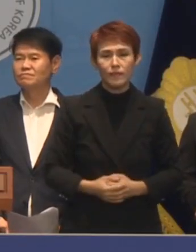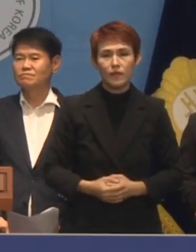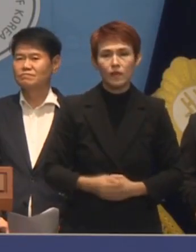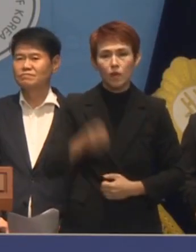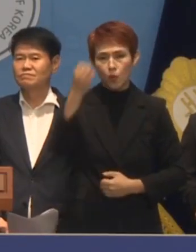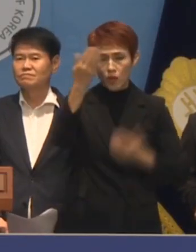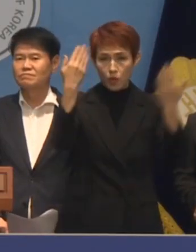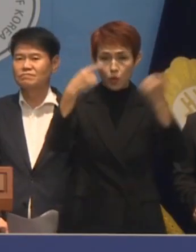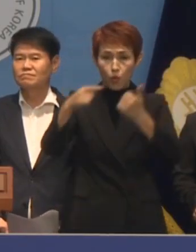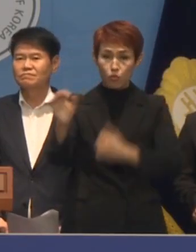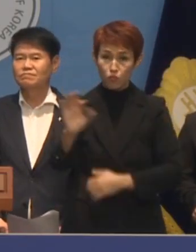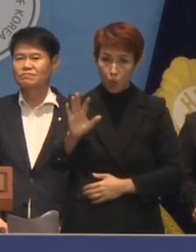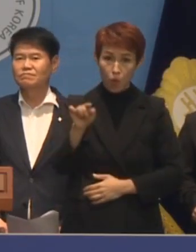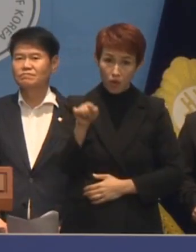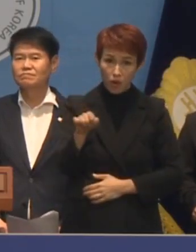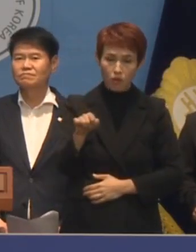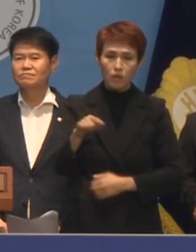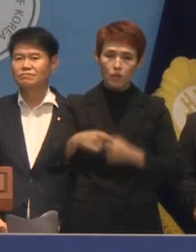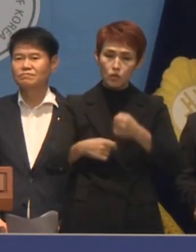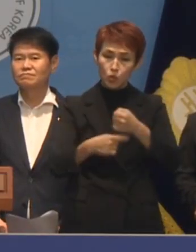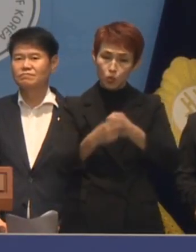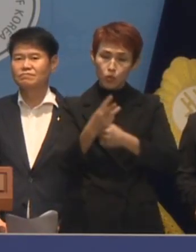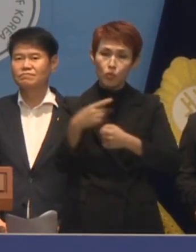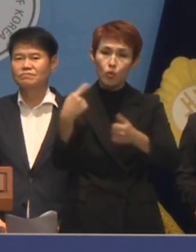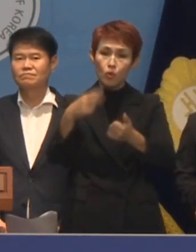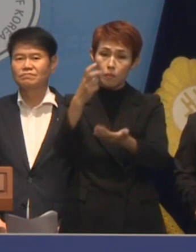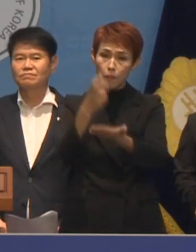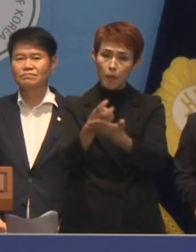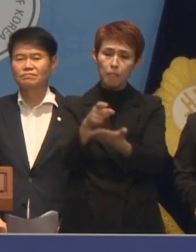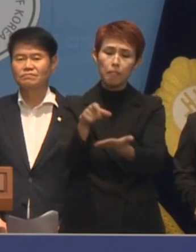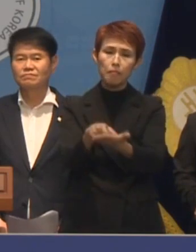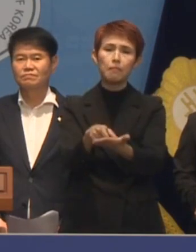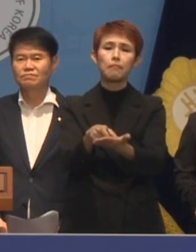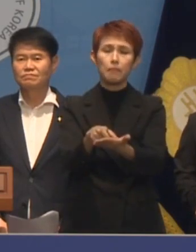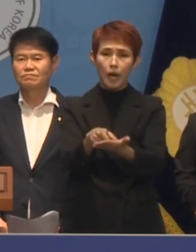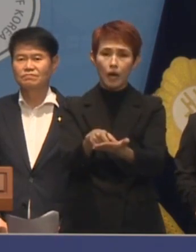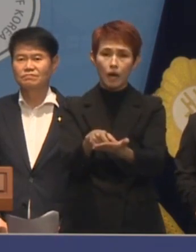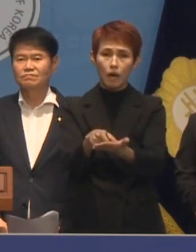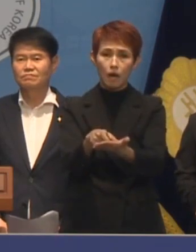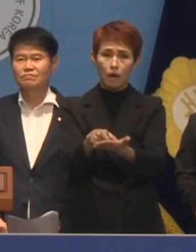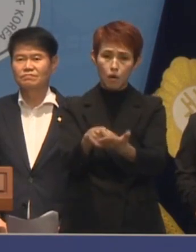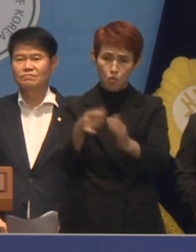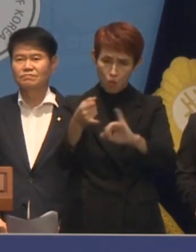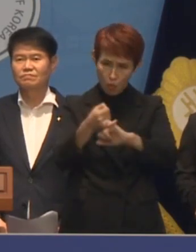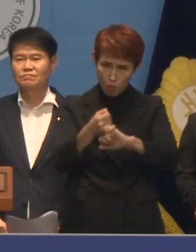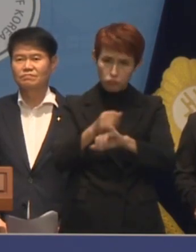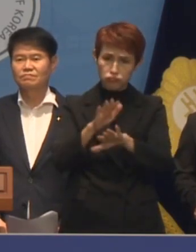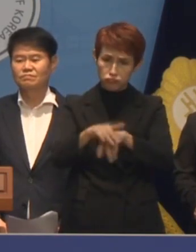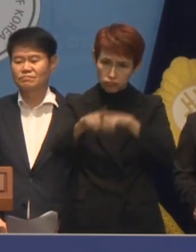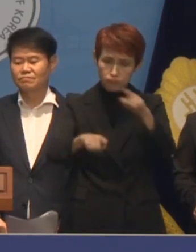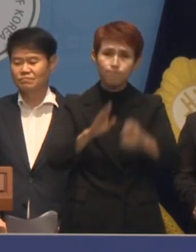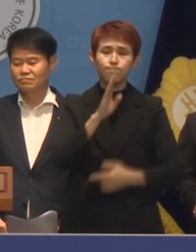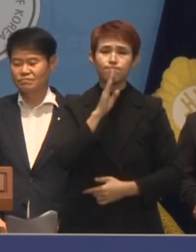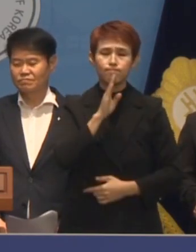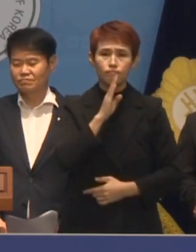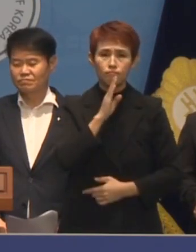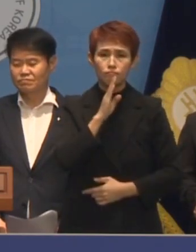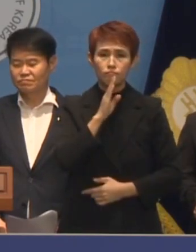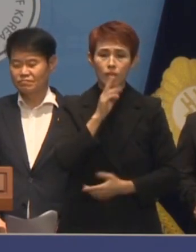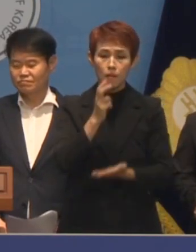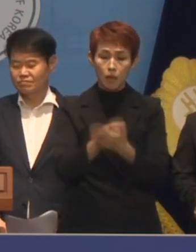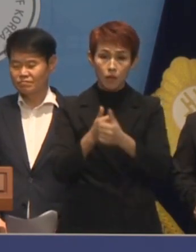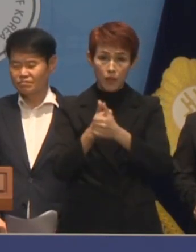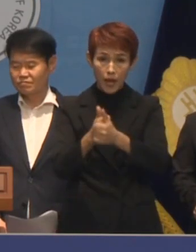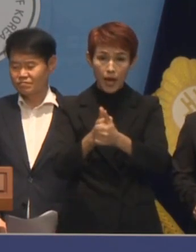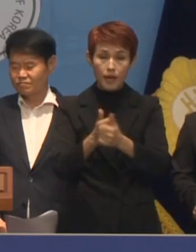고교 무상교육은 초등교육법으로 정해져 있어서 실시되지 않을 수가 없습니다. 이 법에 따라